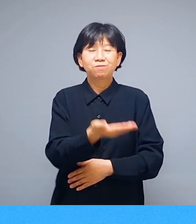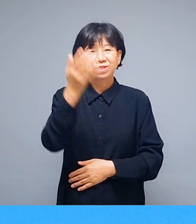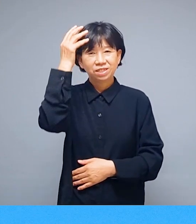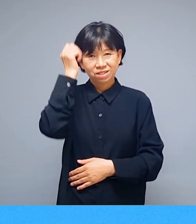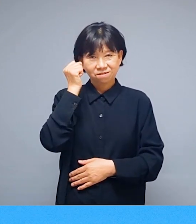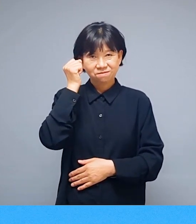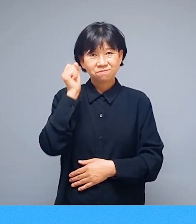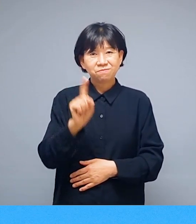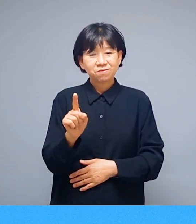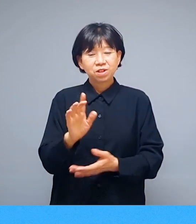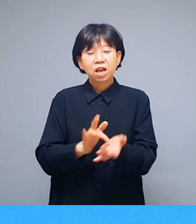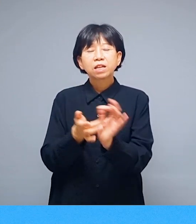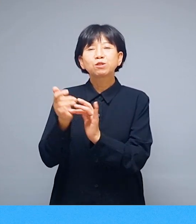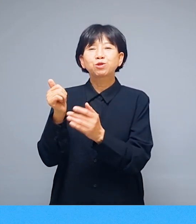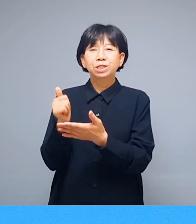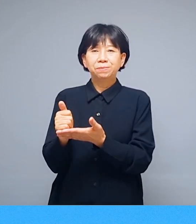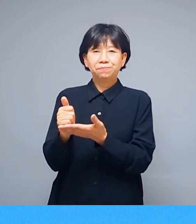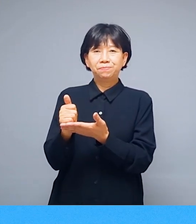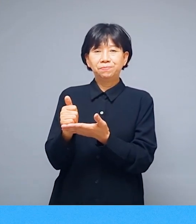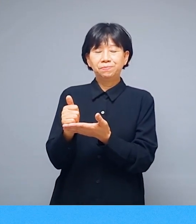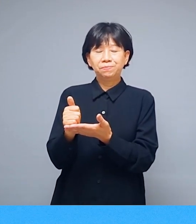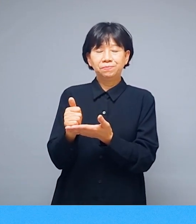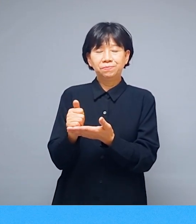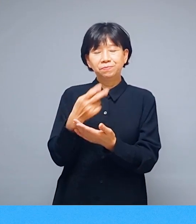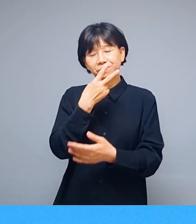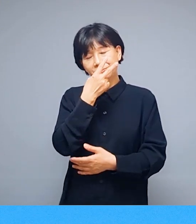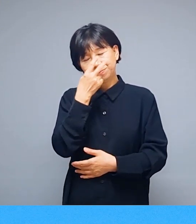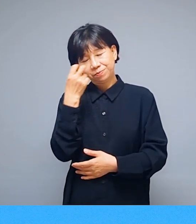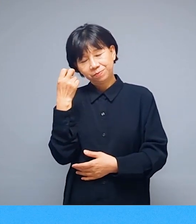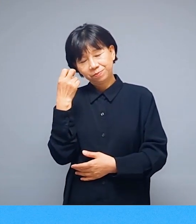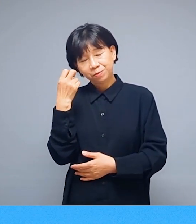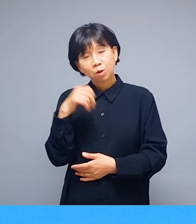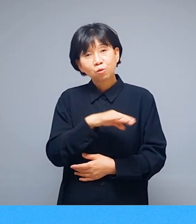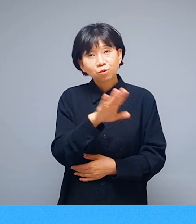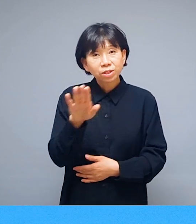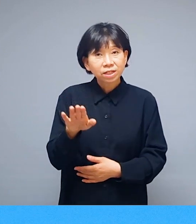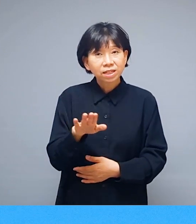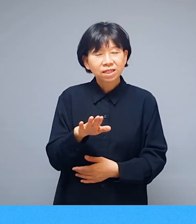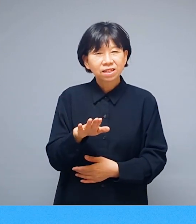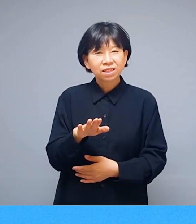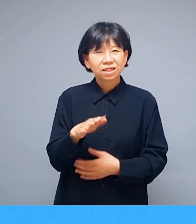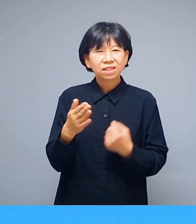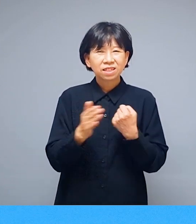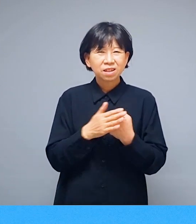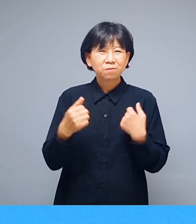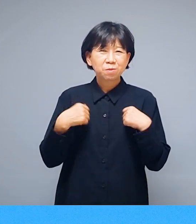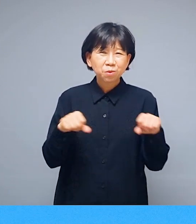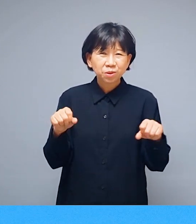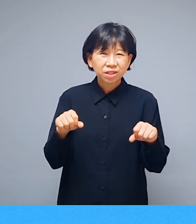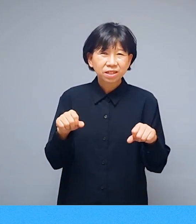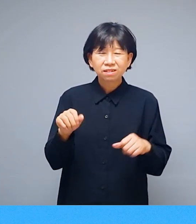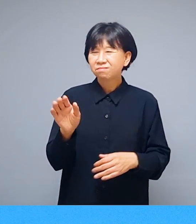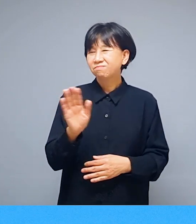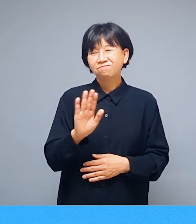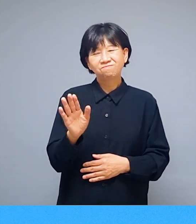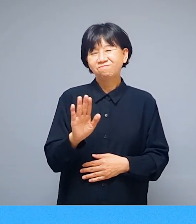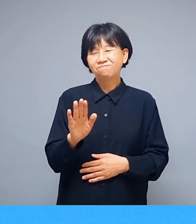기억하십시오. 예수님은요, 잠자고 있는 우리도 포기하신다? 안